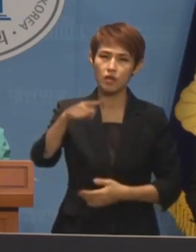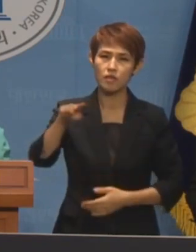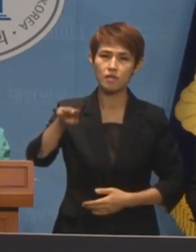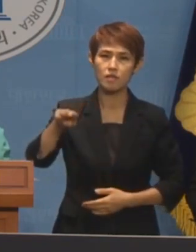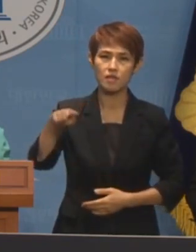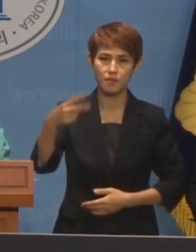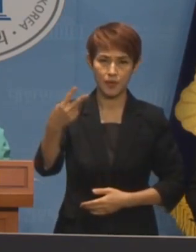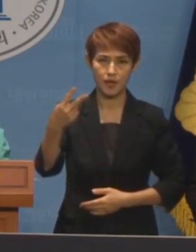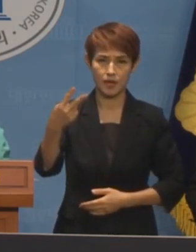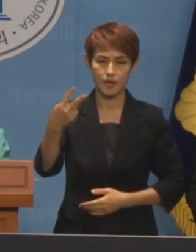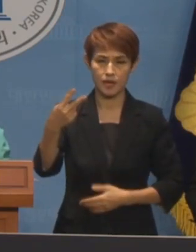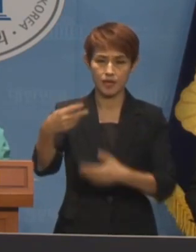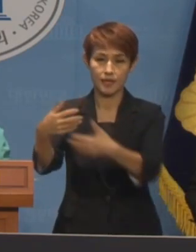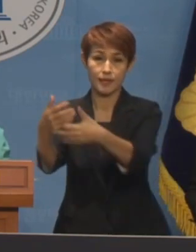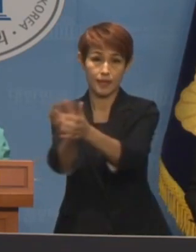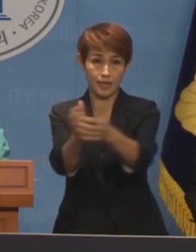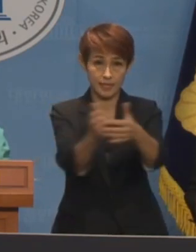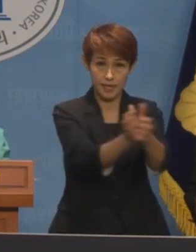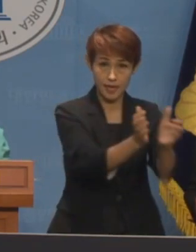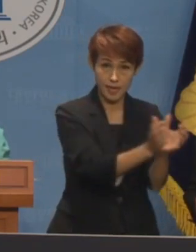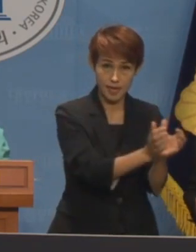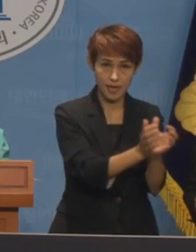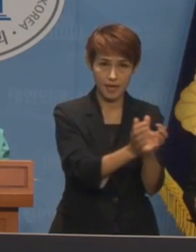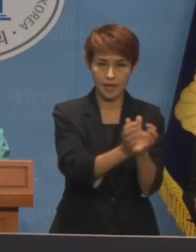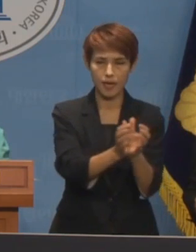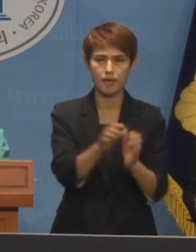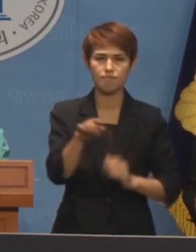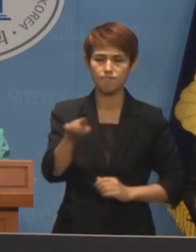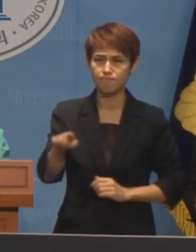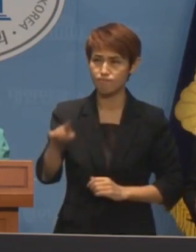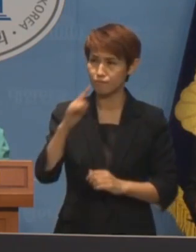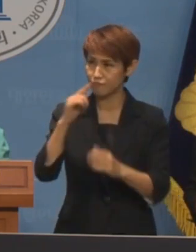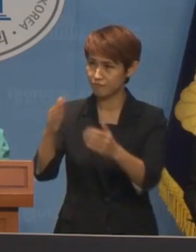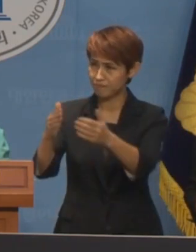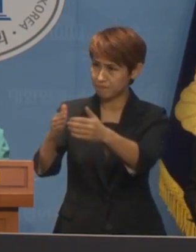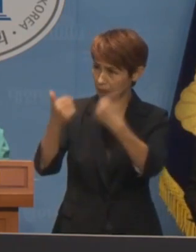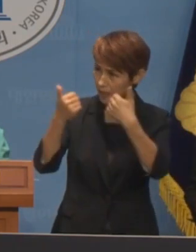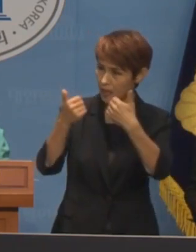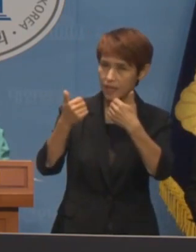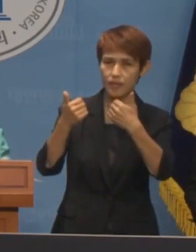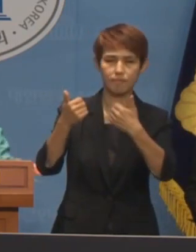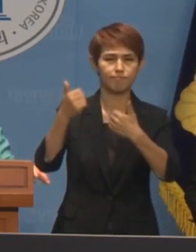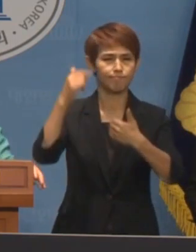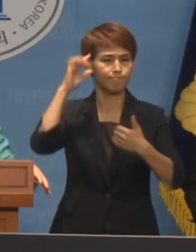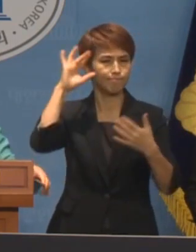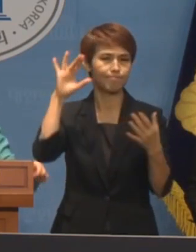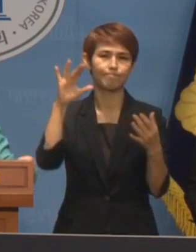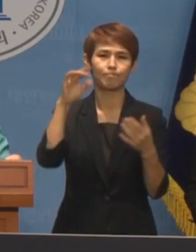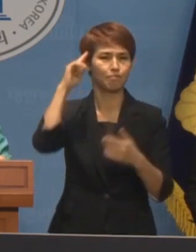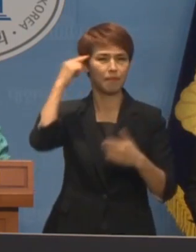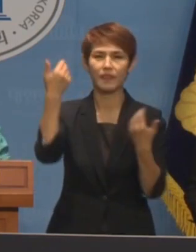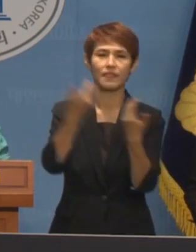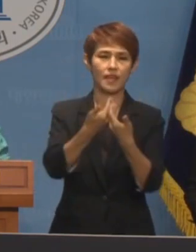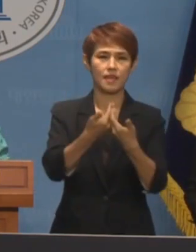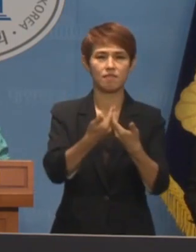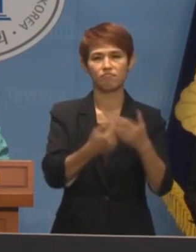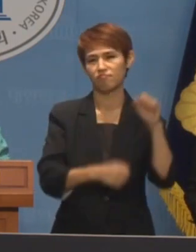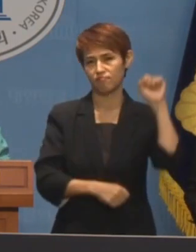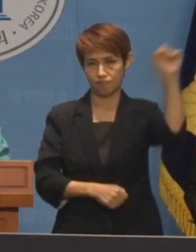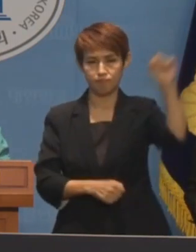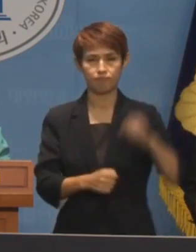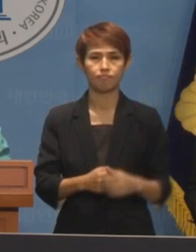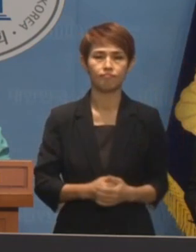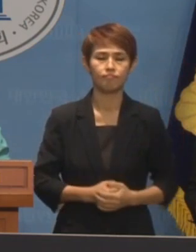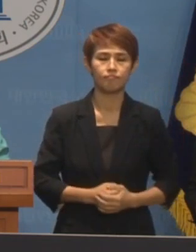1,200개의 시민단체가 여기에 대해서 뜻을 같이 했습니다. 그래서 오늘 이 부분에